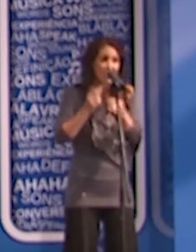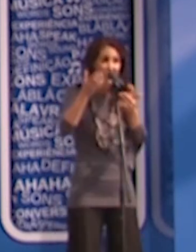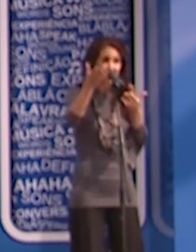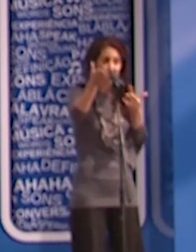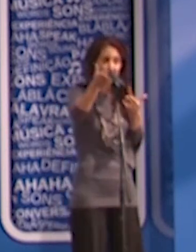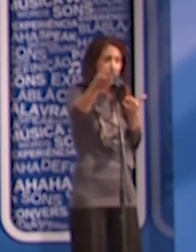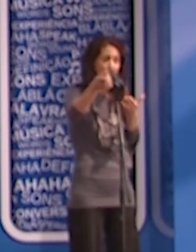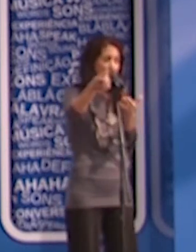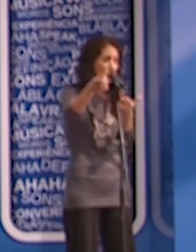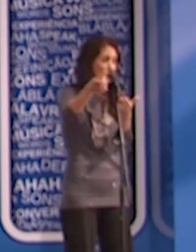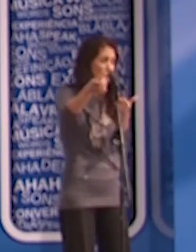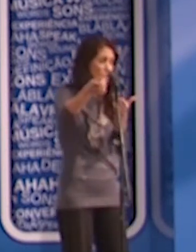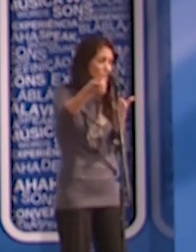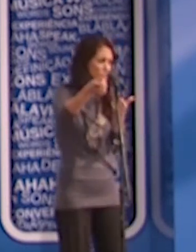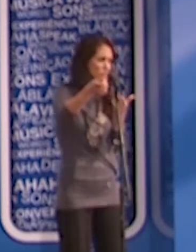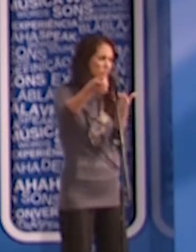sair. Tu